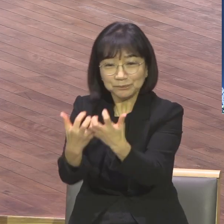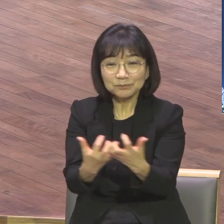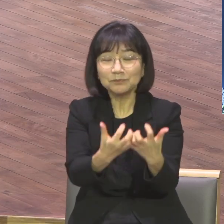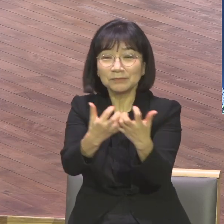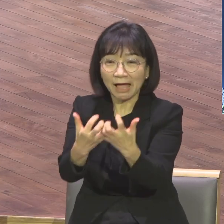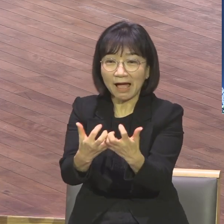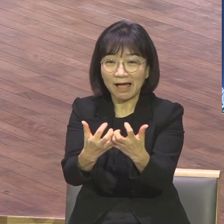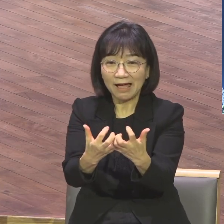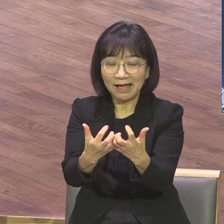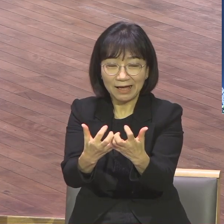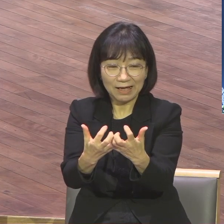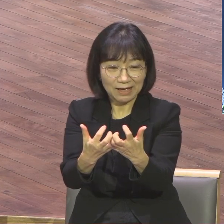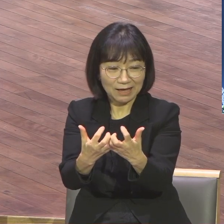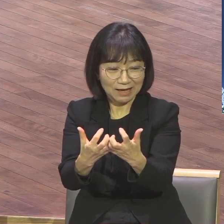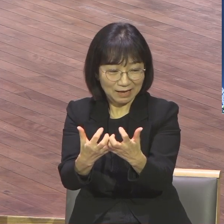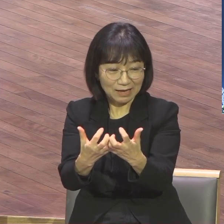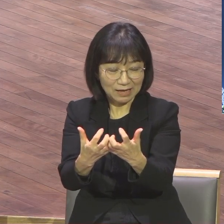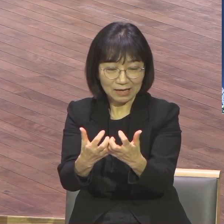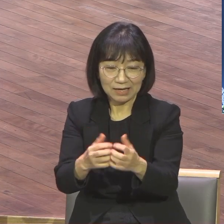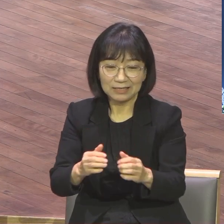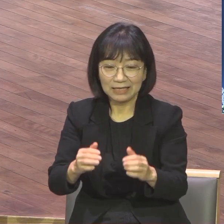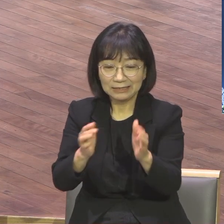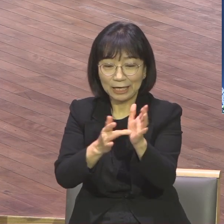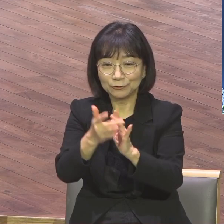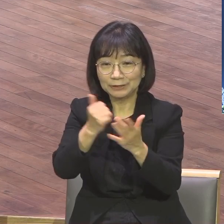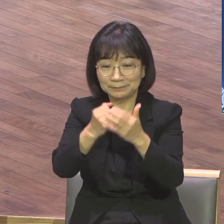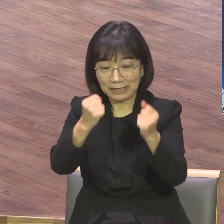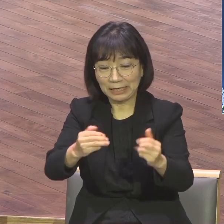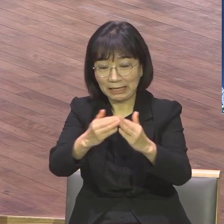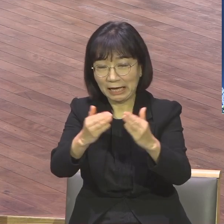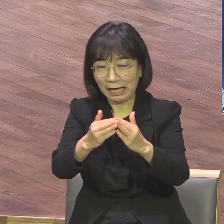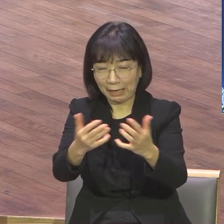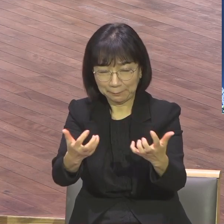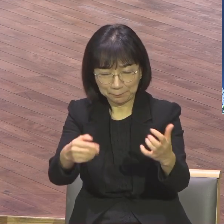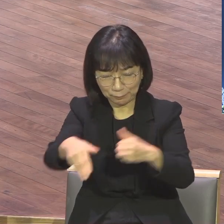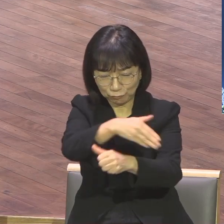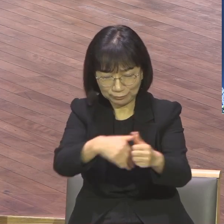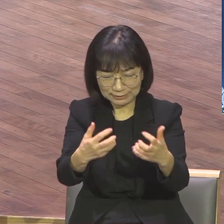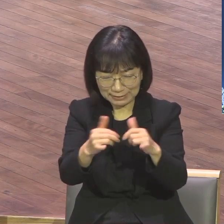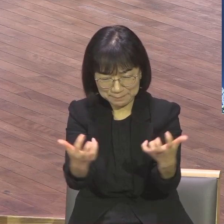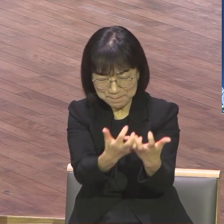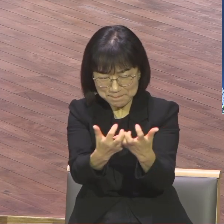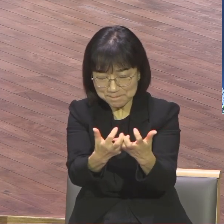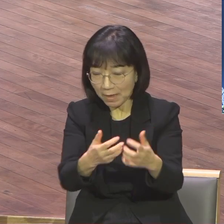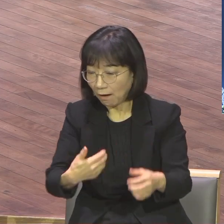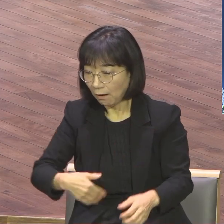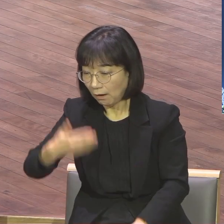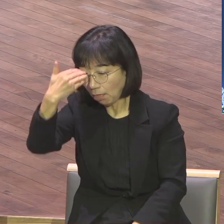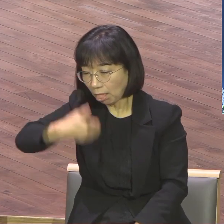지금 움직일 수도 없는 심각한 중풍병에 걸린